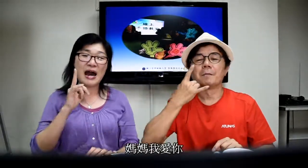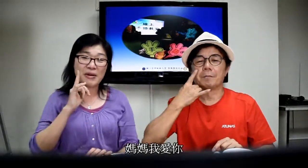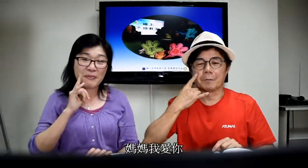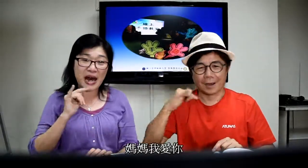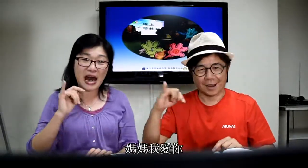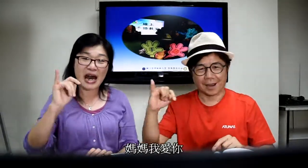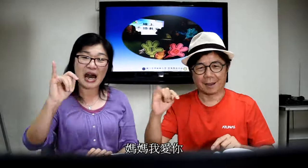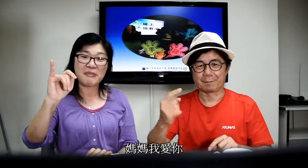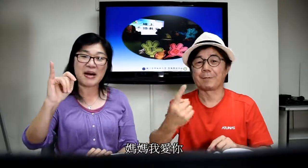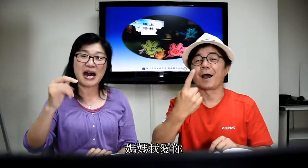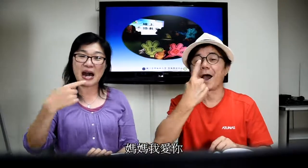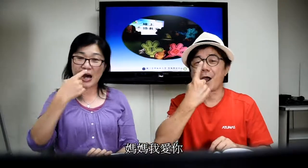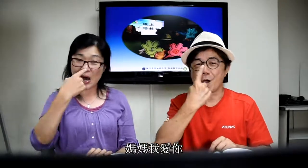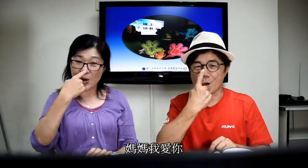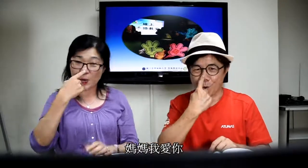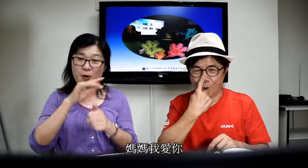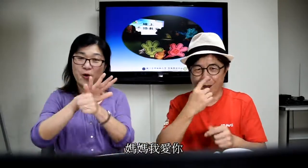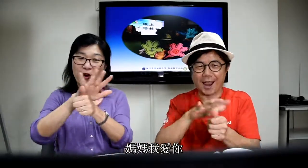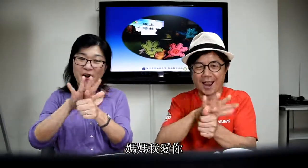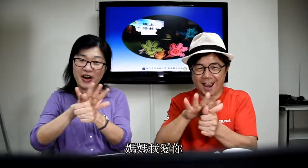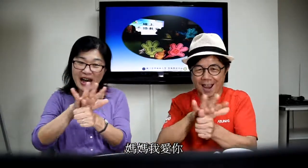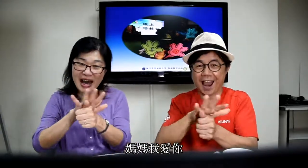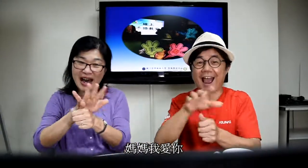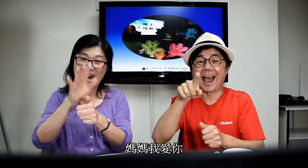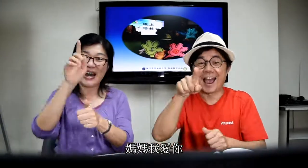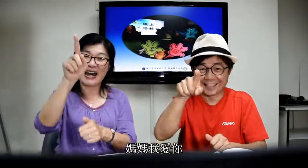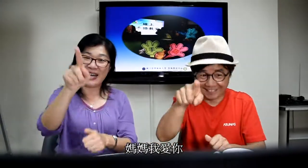妈妈，我爱你。”